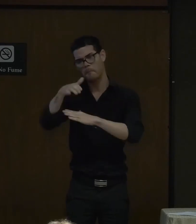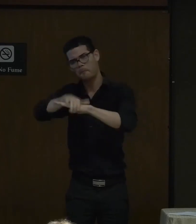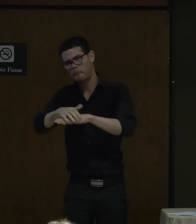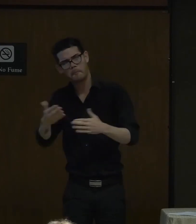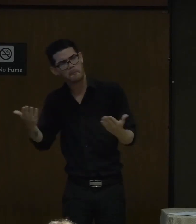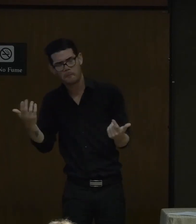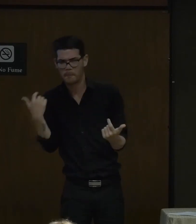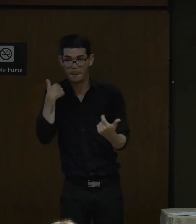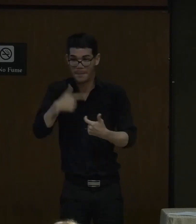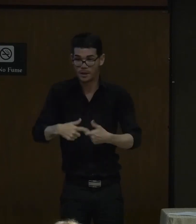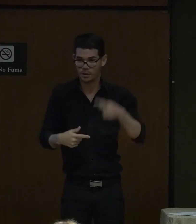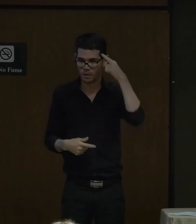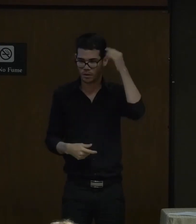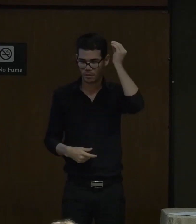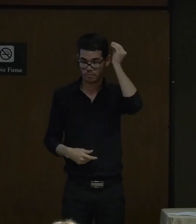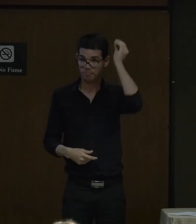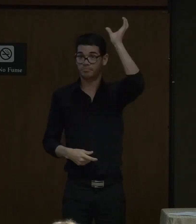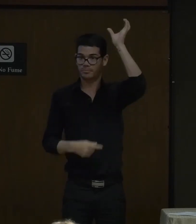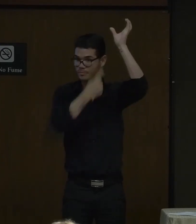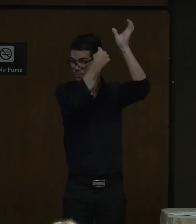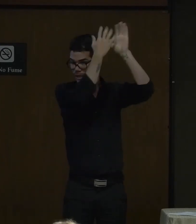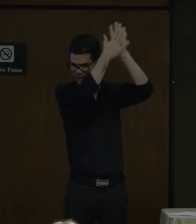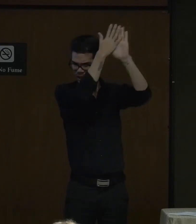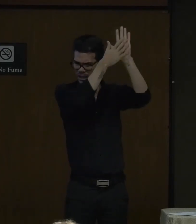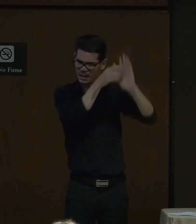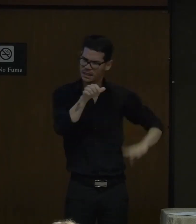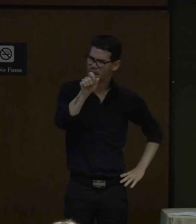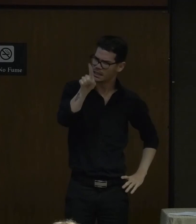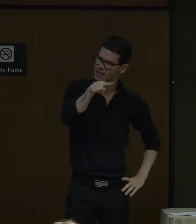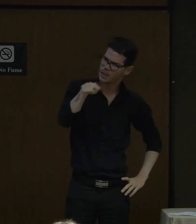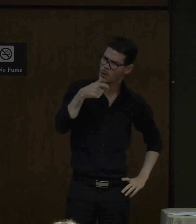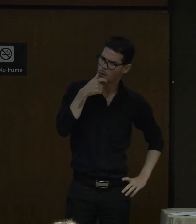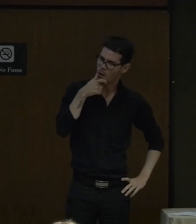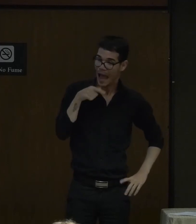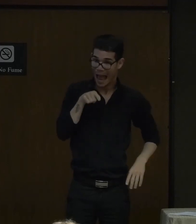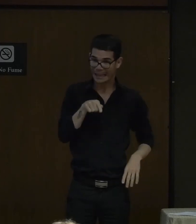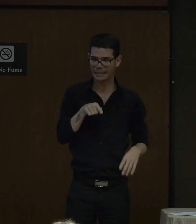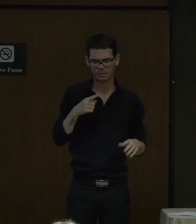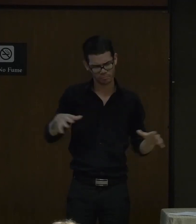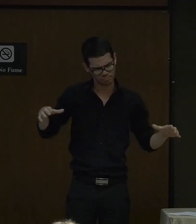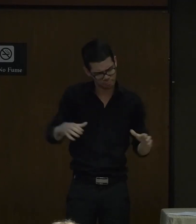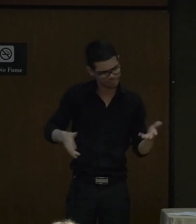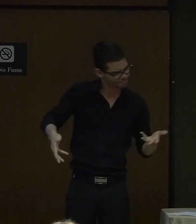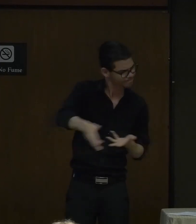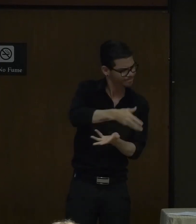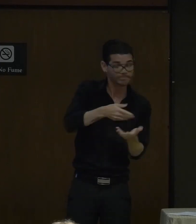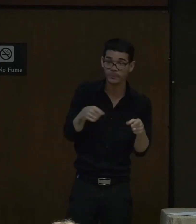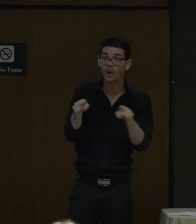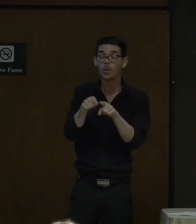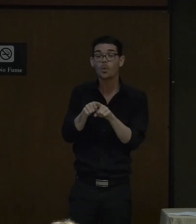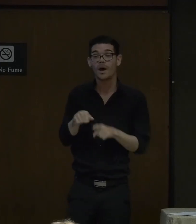el vocabulario relacionado en lengua de señas. Al igual que los bilingües oyentes,